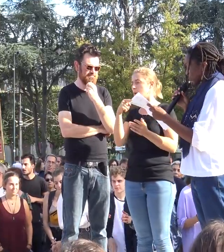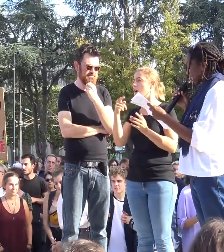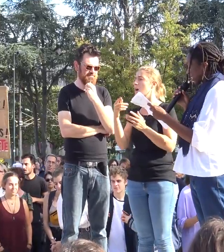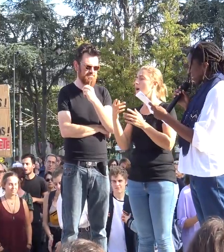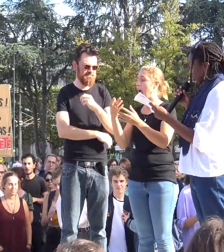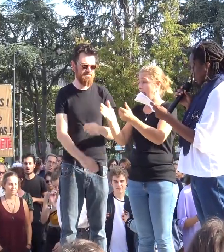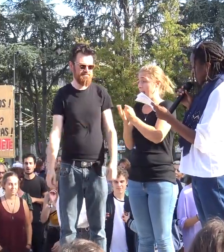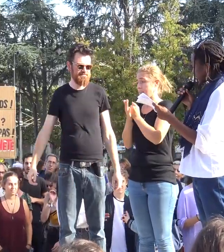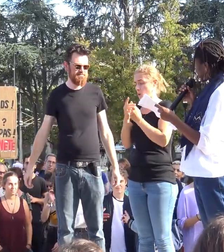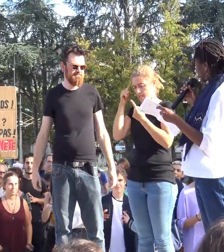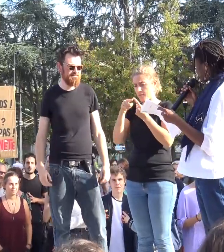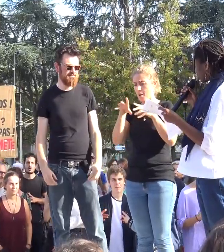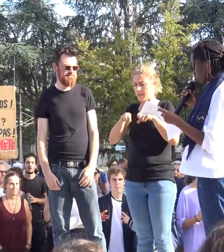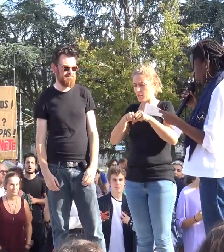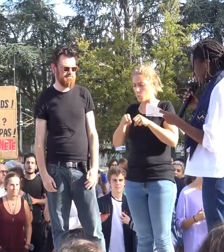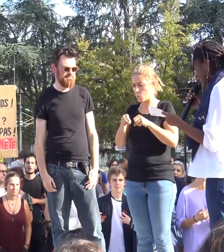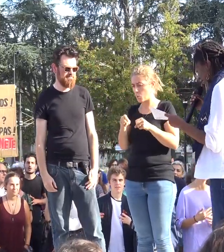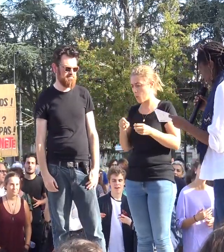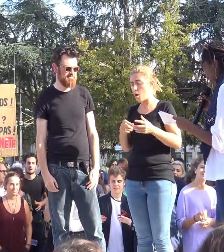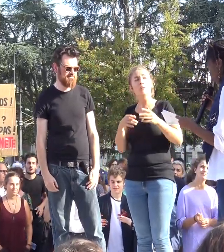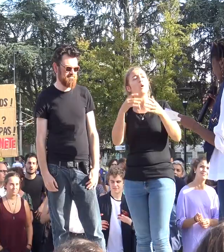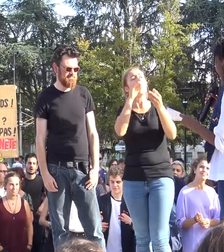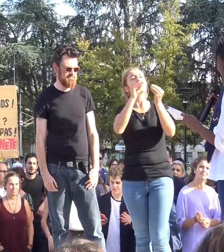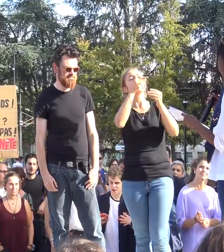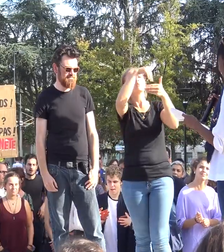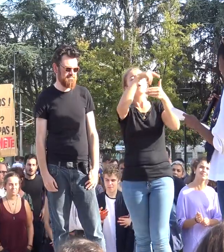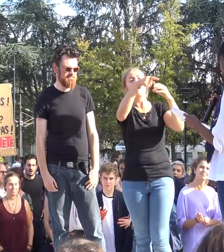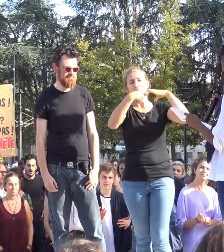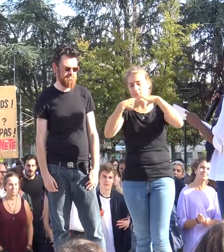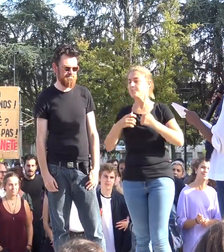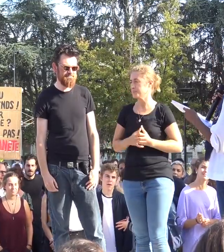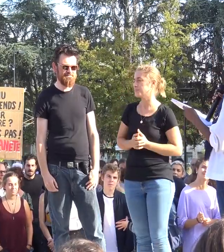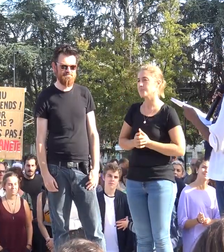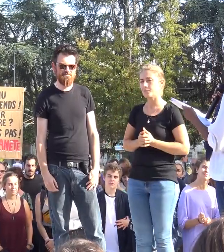Alternativa qui nous a aidé à produire des contenus pour la caravane.